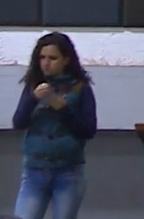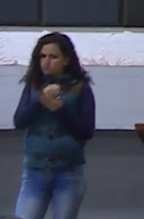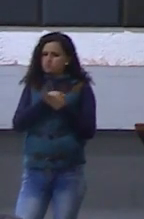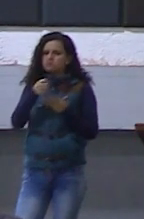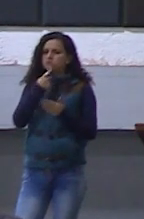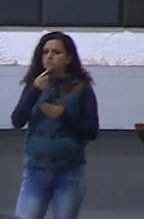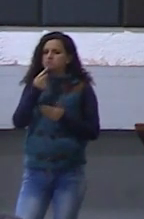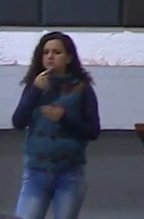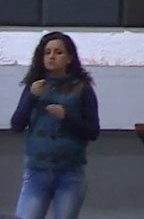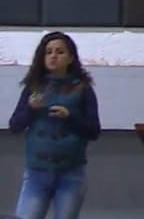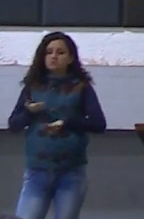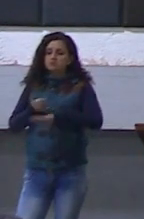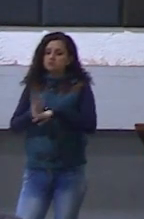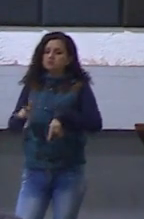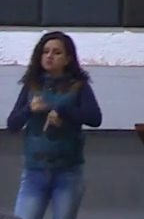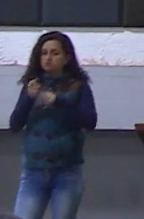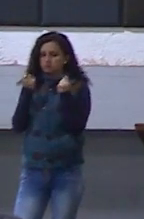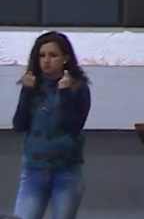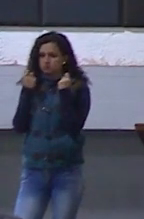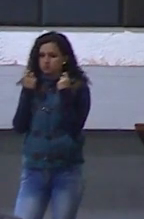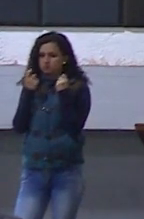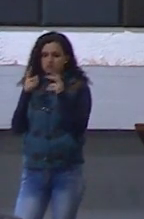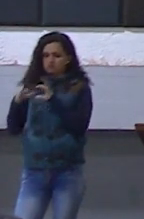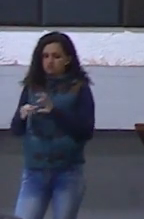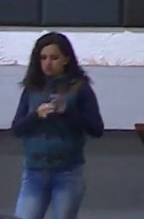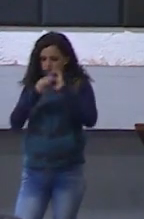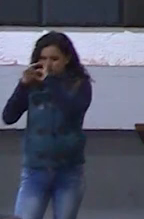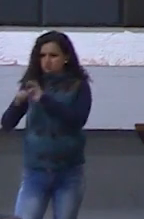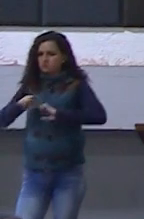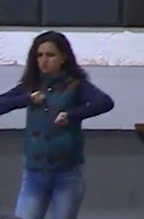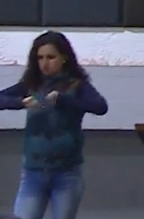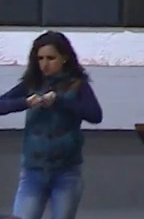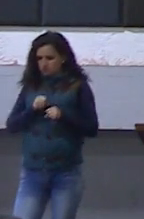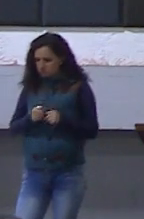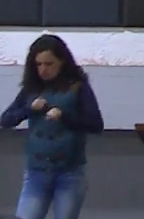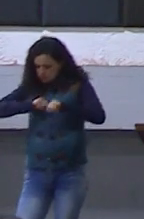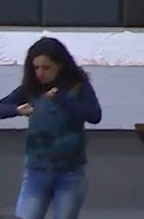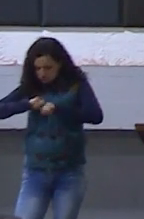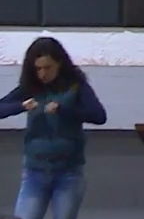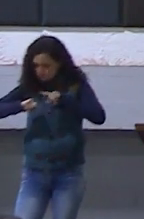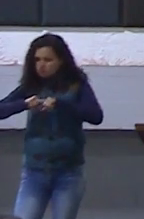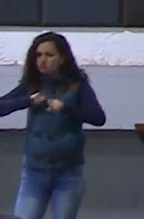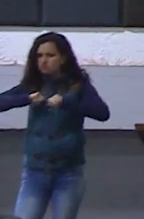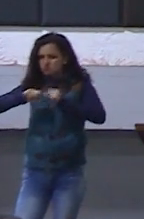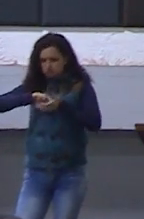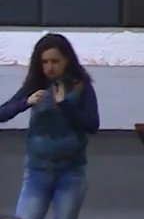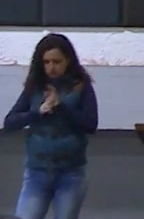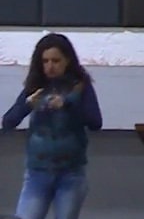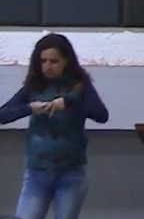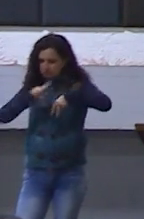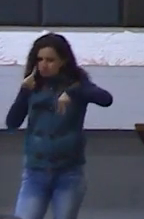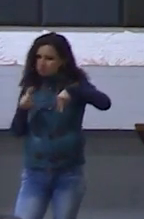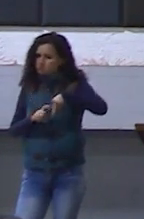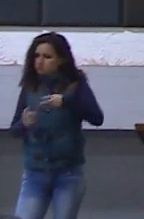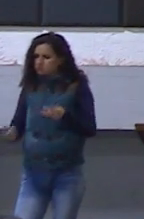fomentar la comprensión de la unidad de movimiento o sea el movimiento es algo que es integral